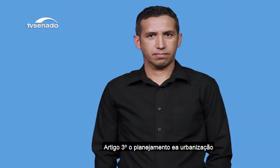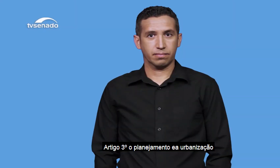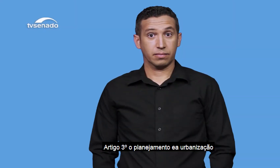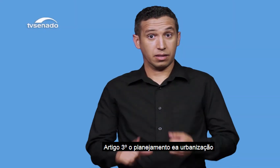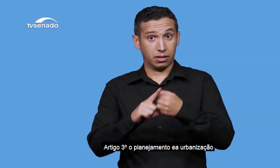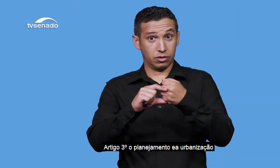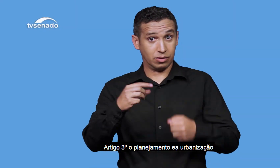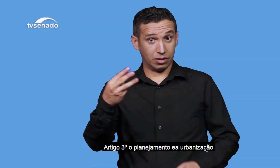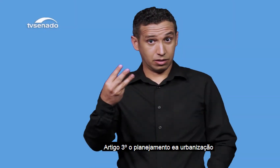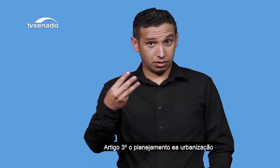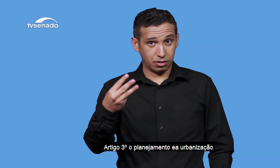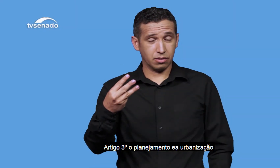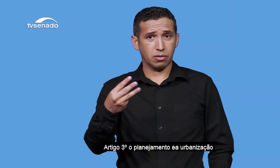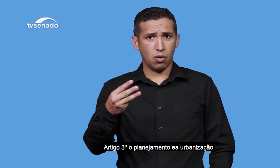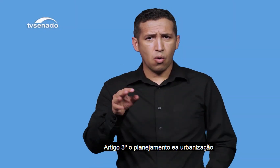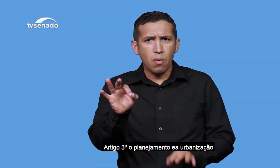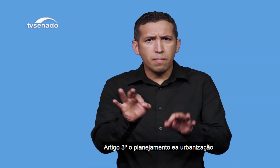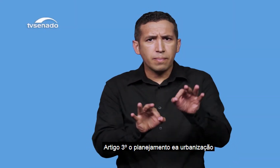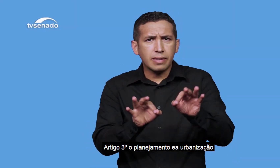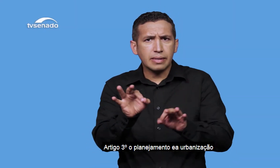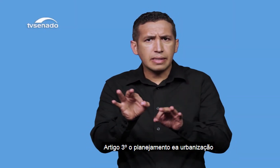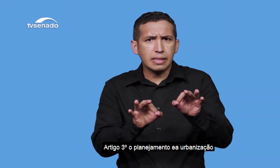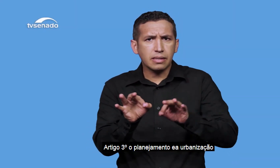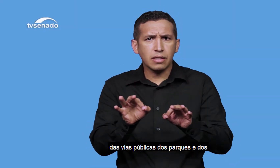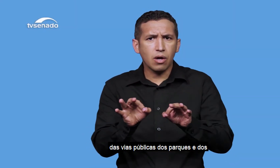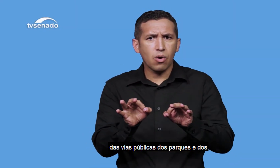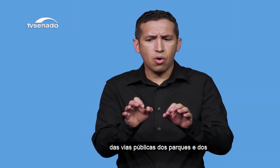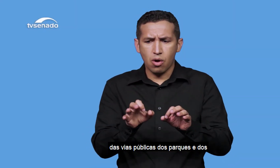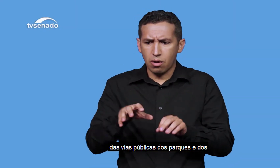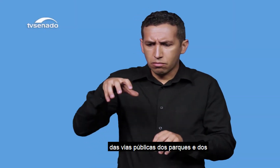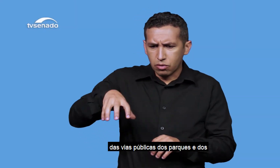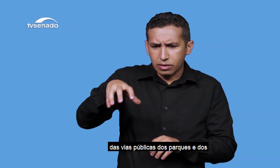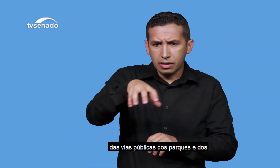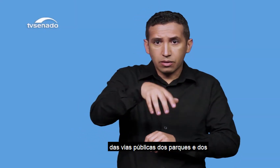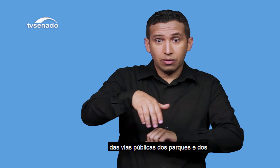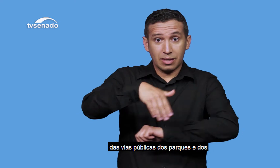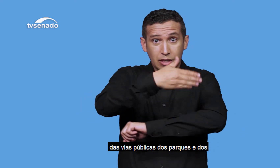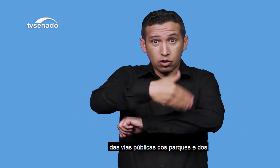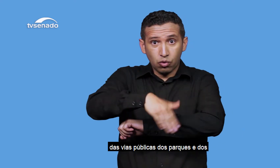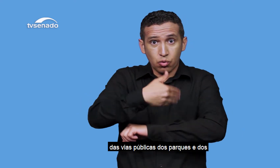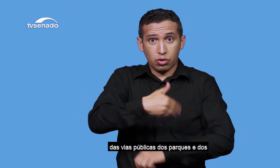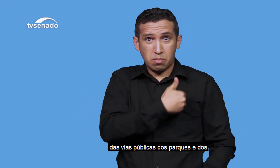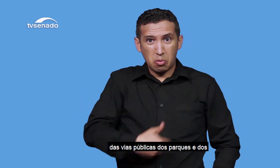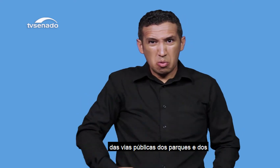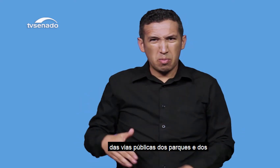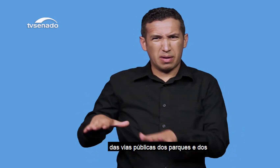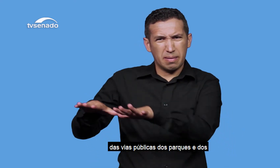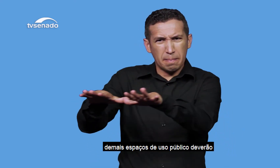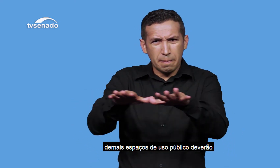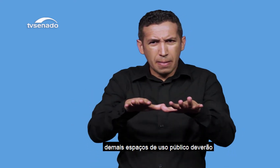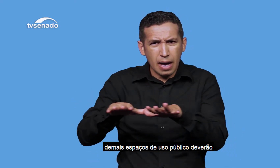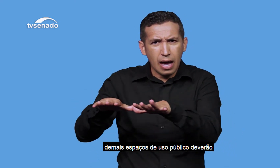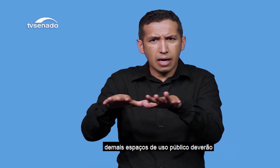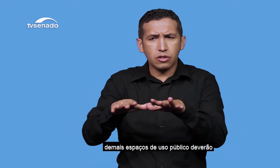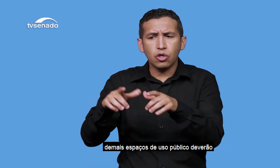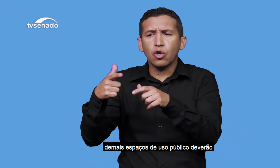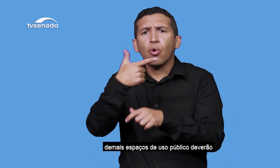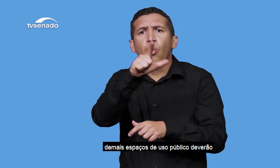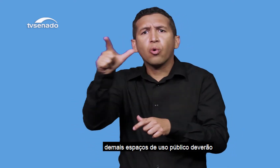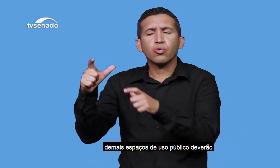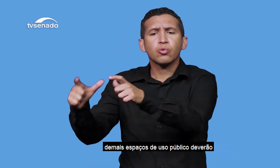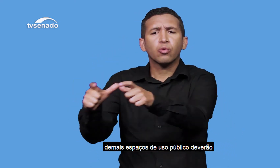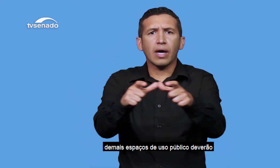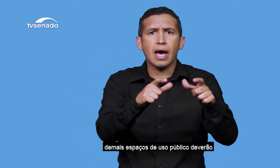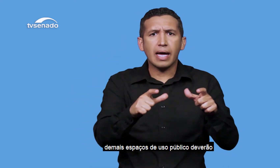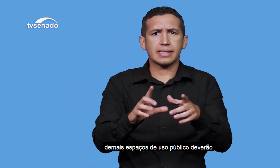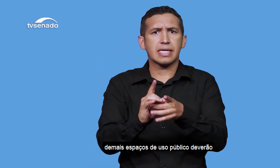artigo 3º o planejamento ea urbanização das vias públicas dos parques e dos demais espaços de